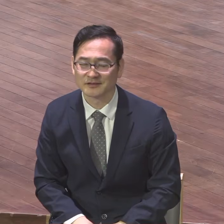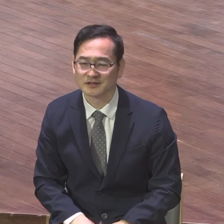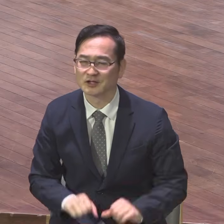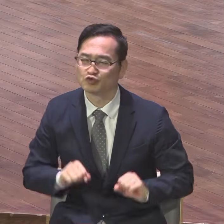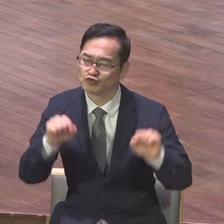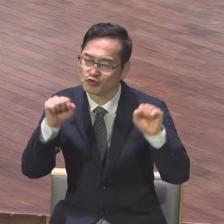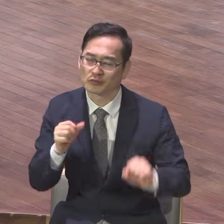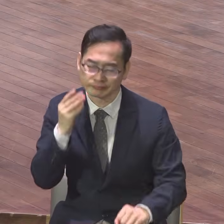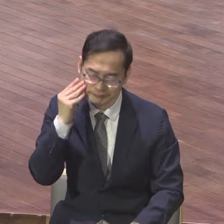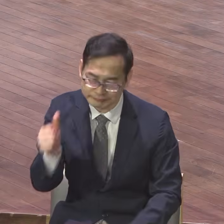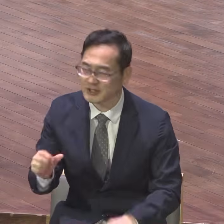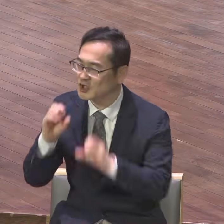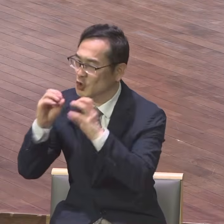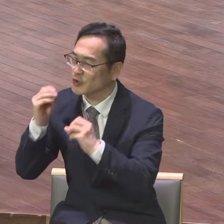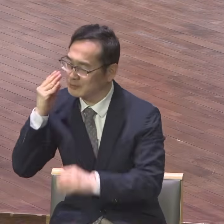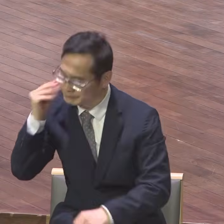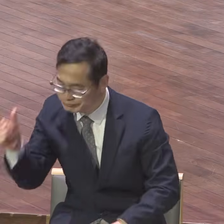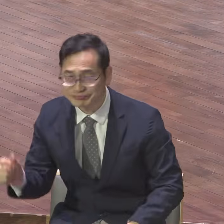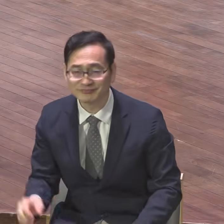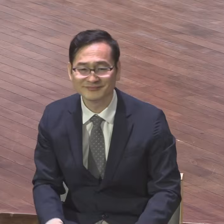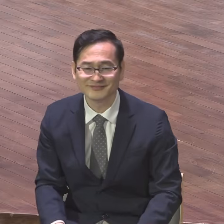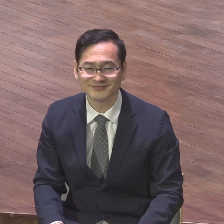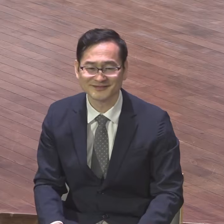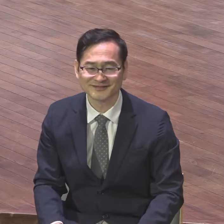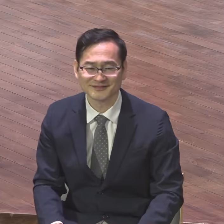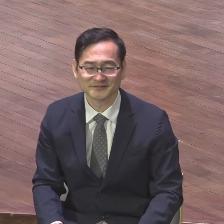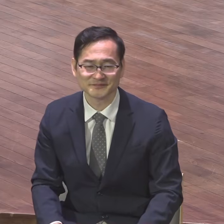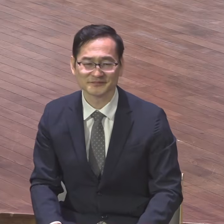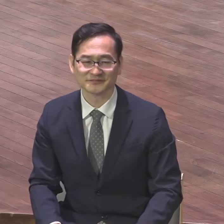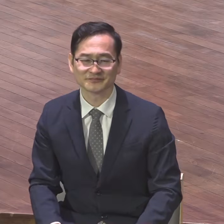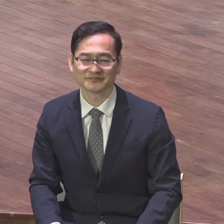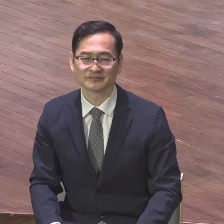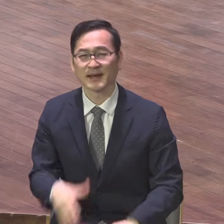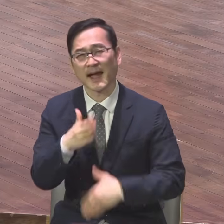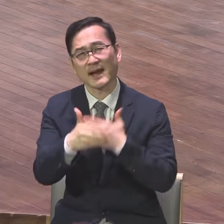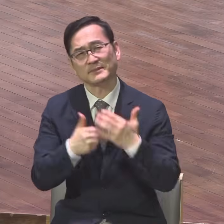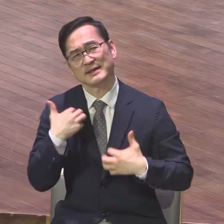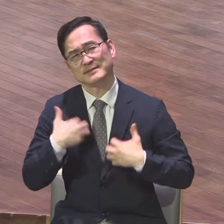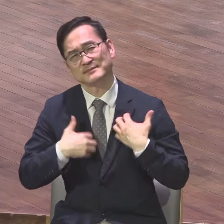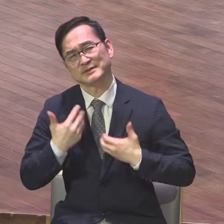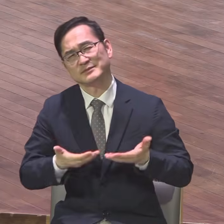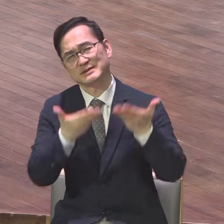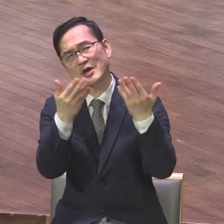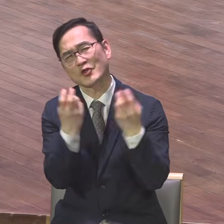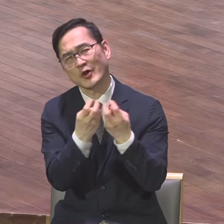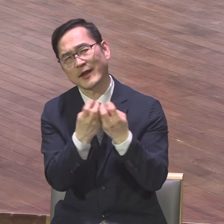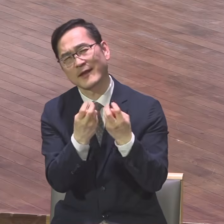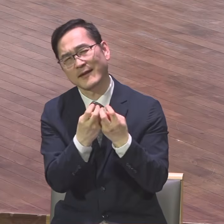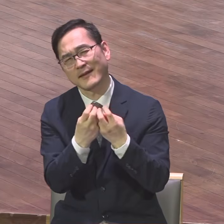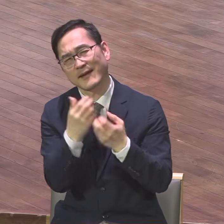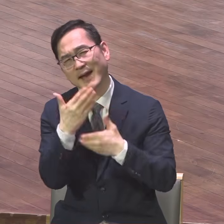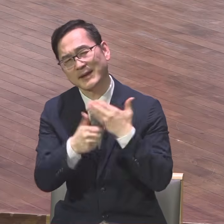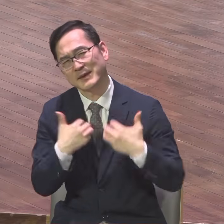운동도 되고 전도도 되고. 어떻게 하면 하나님께 좀 잘 보일까, 이거예요. 소식.